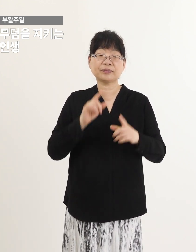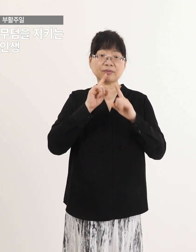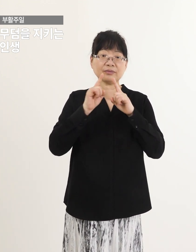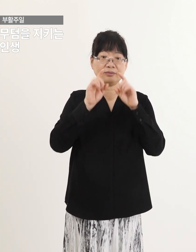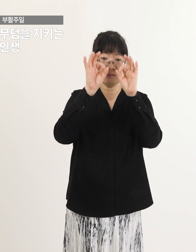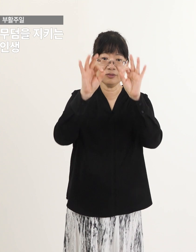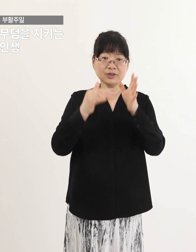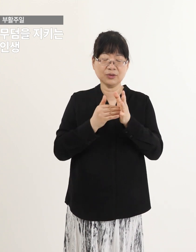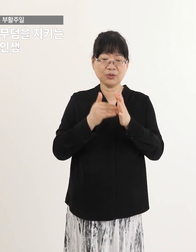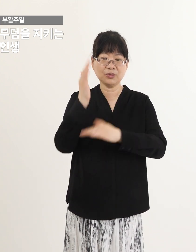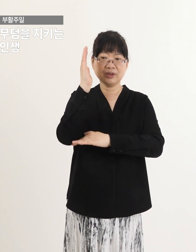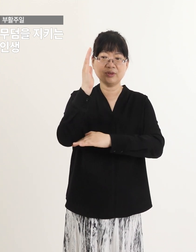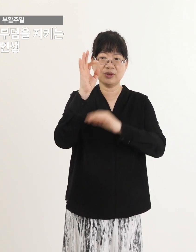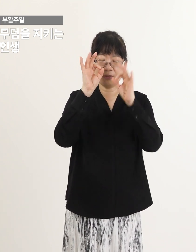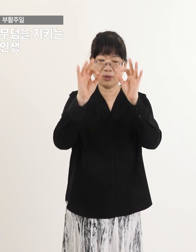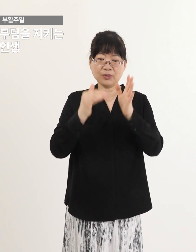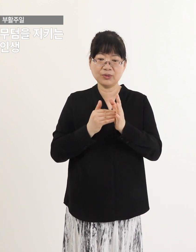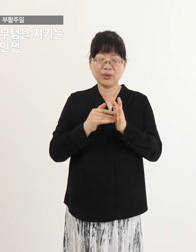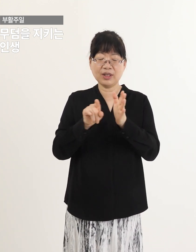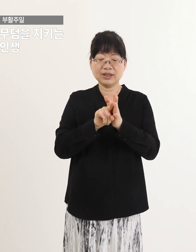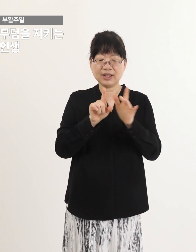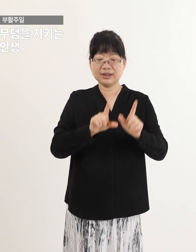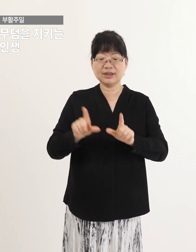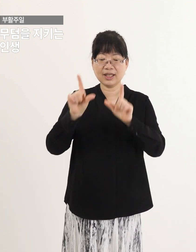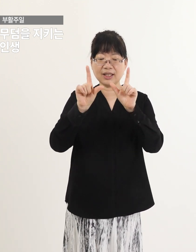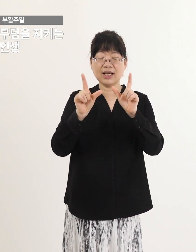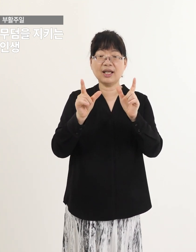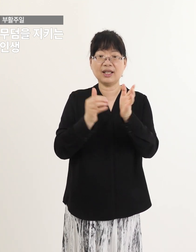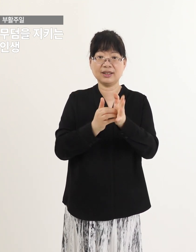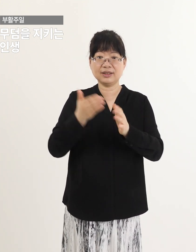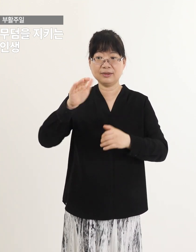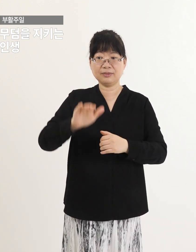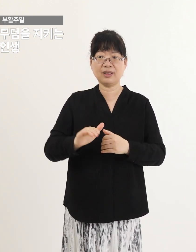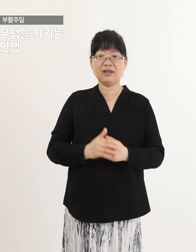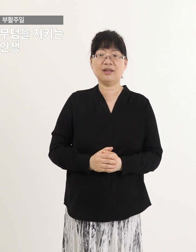말씀을 듣고 설교를 듣고 신앙생활을 하는데도